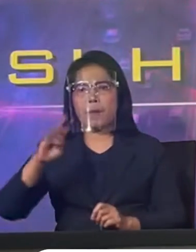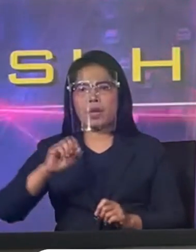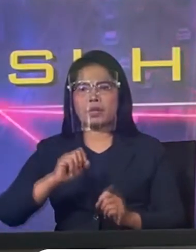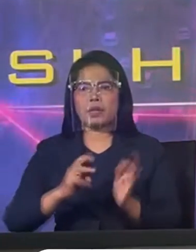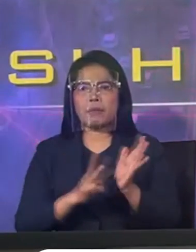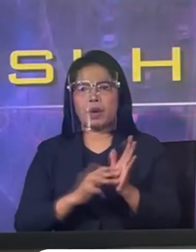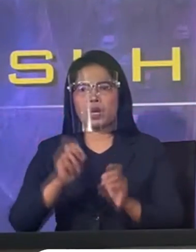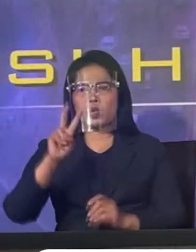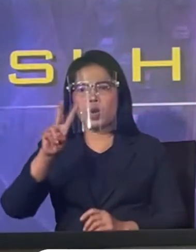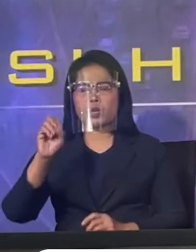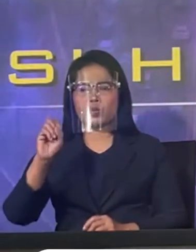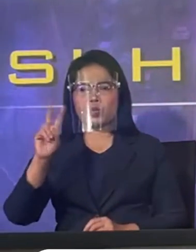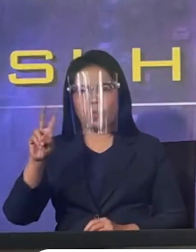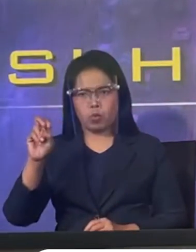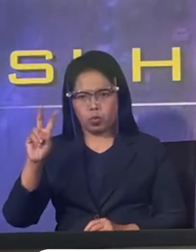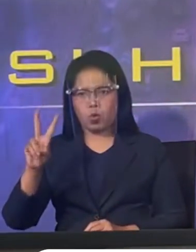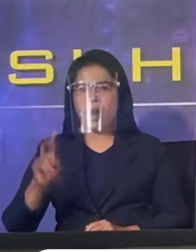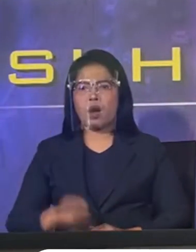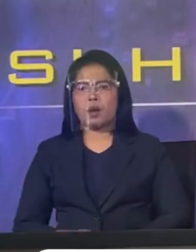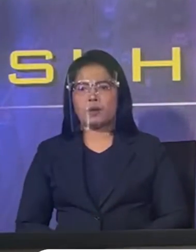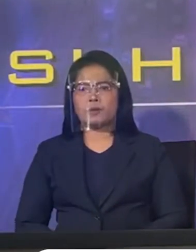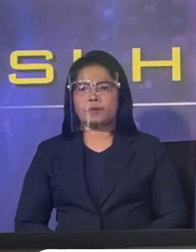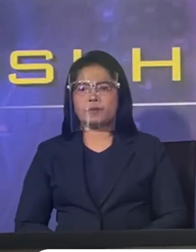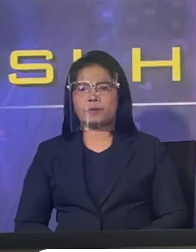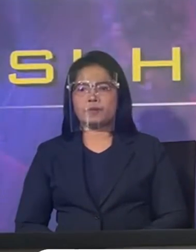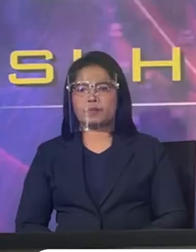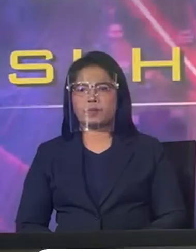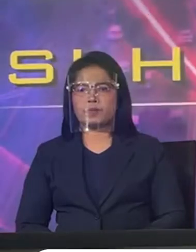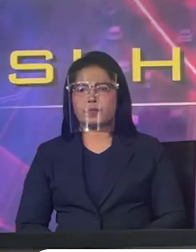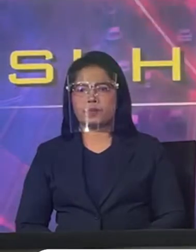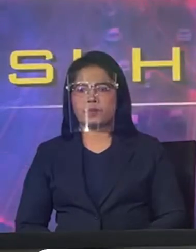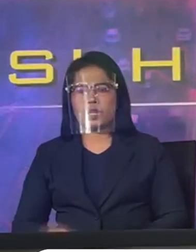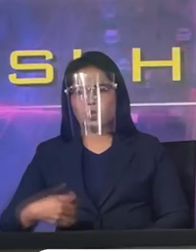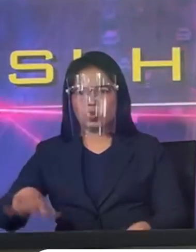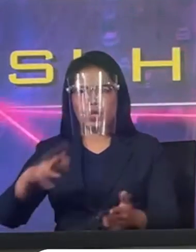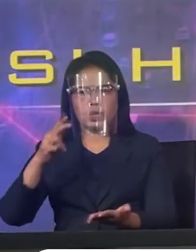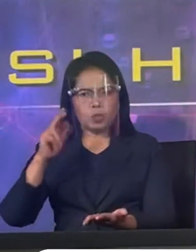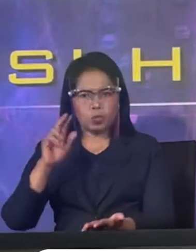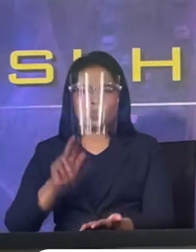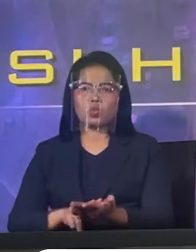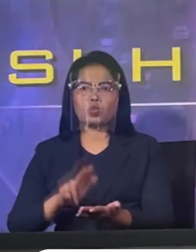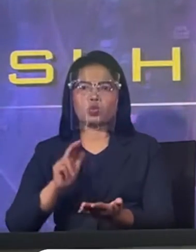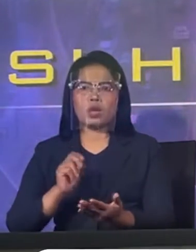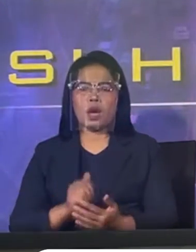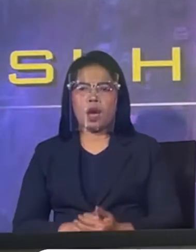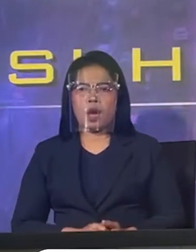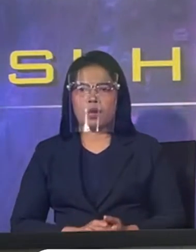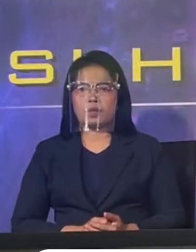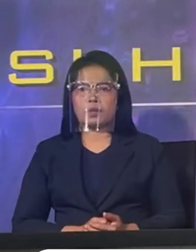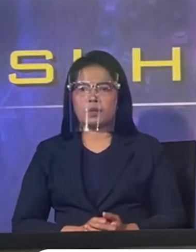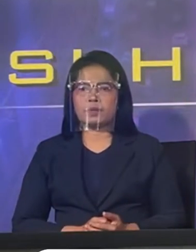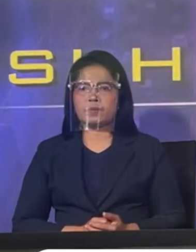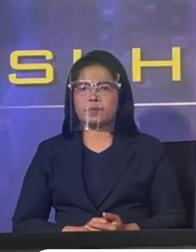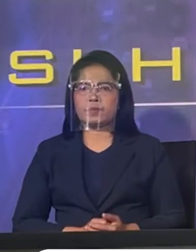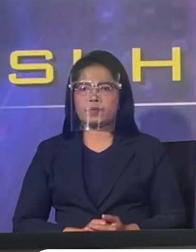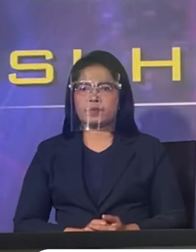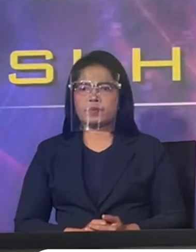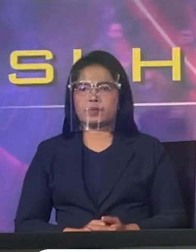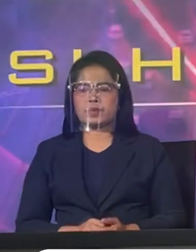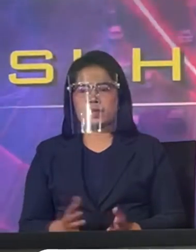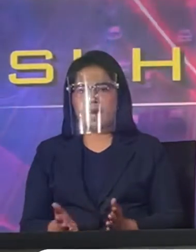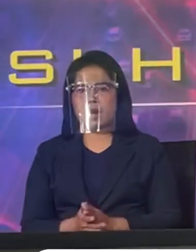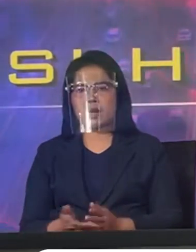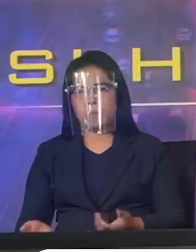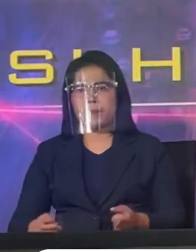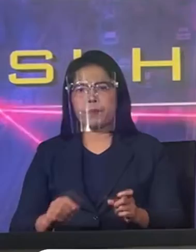Maret 2022 yang telah diputuskan Hai terhadap perkara